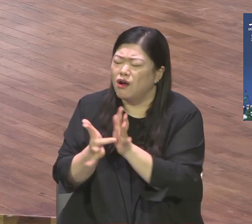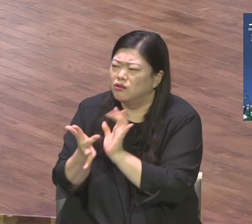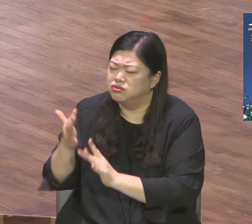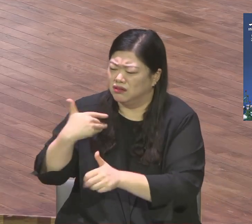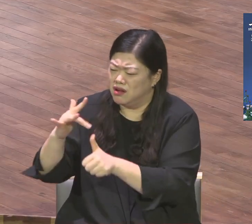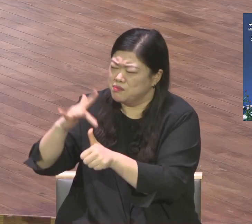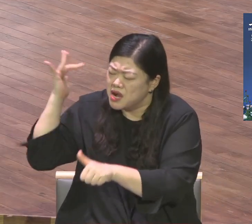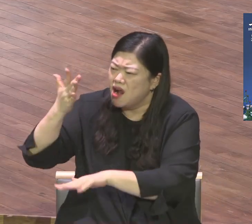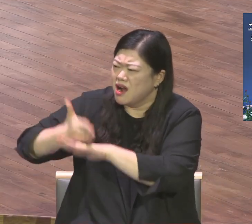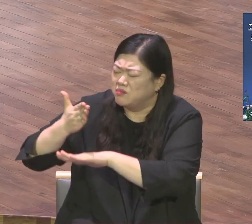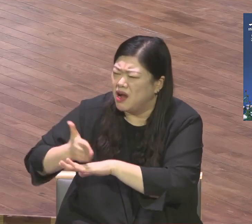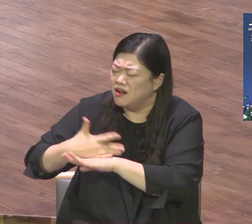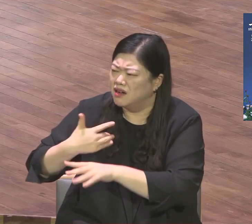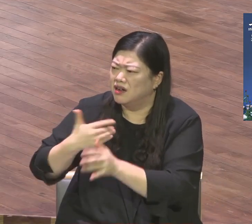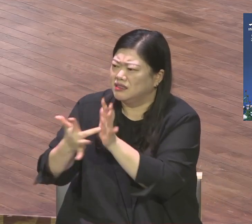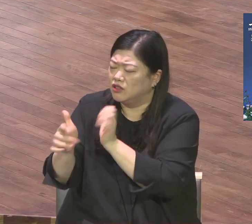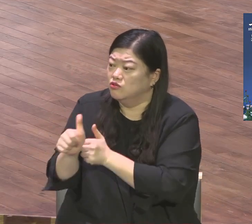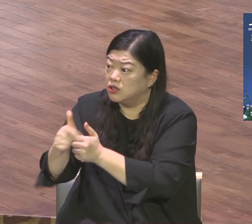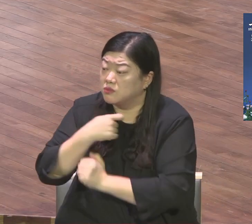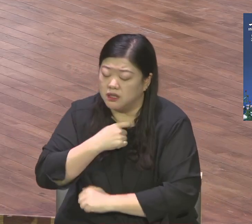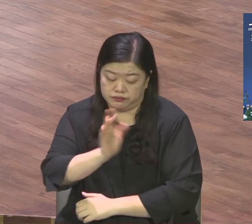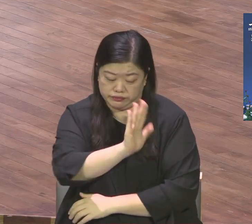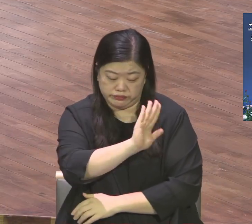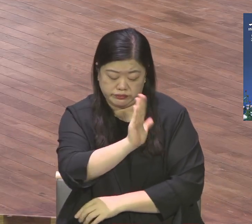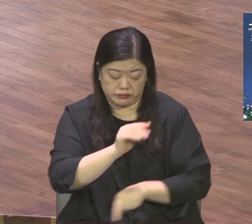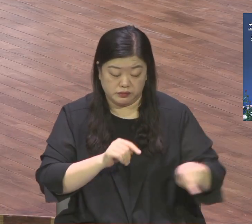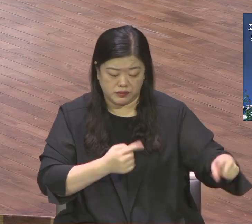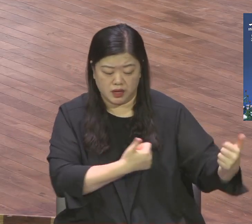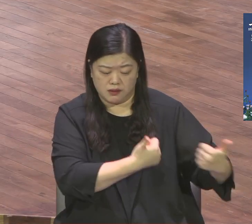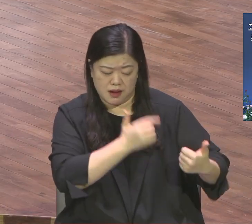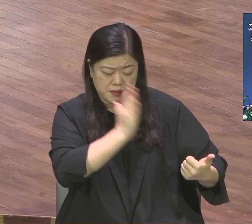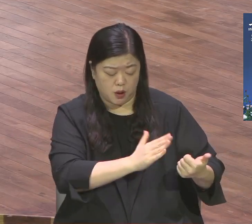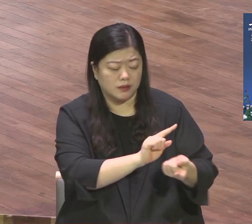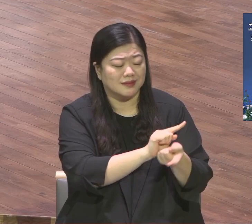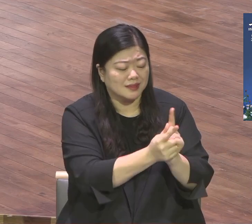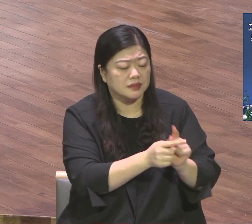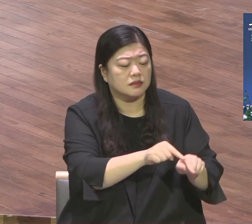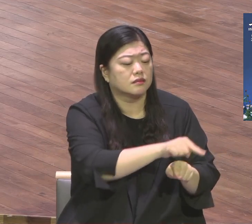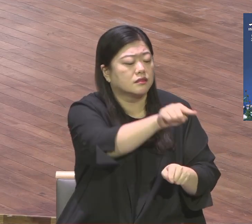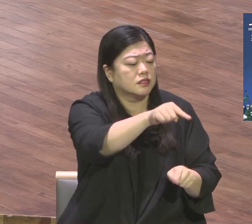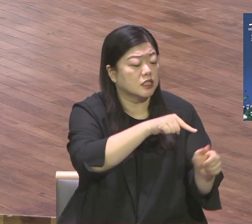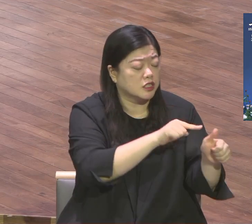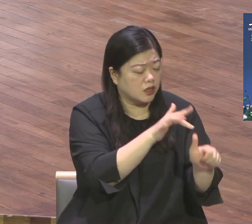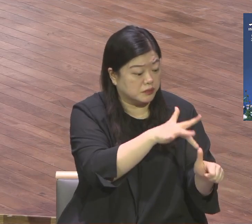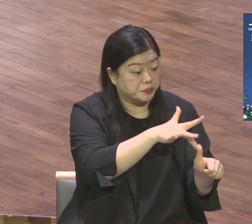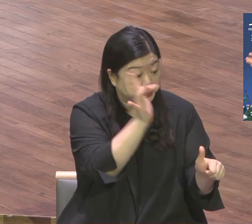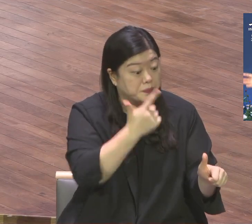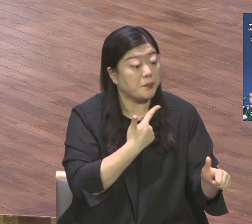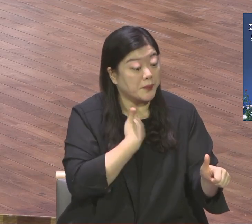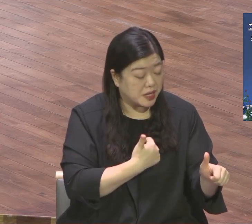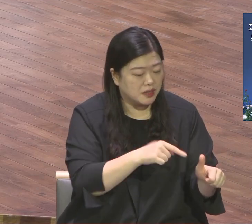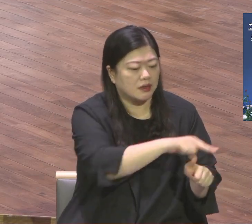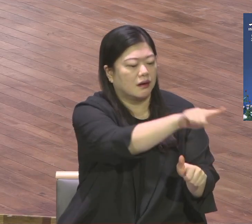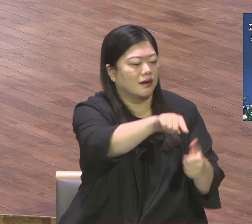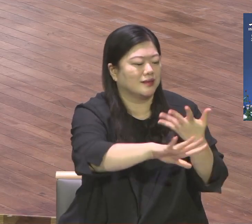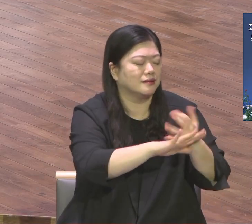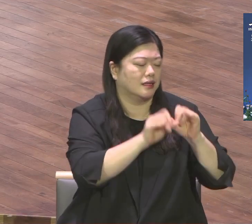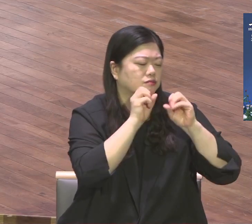그냥 나와가지고 뭐 예수님을 만나서 치유된 걸 체험하고 나니까 막 그 동네 싹